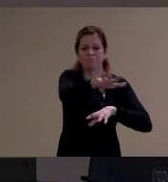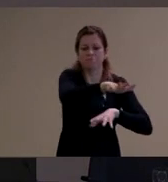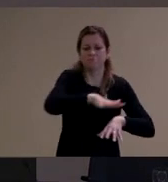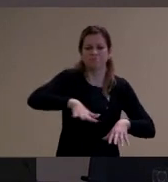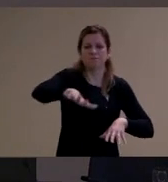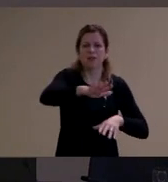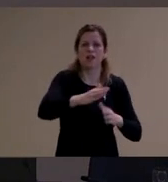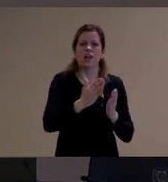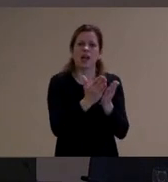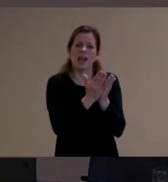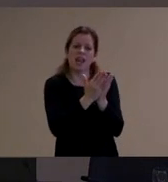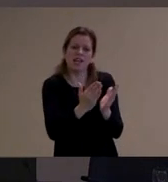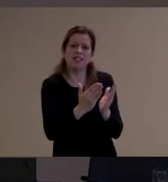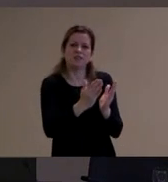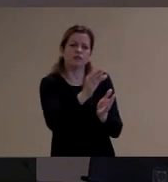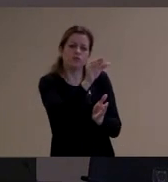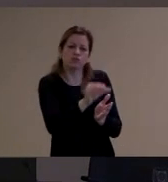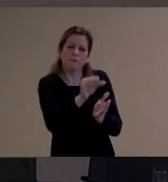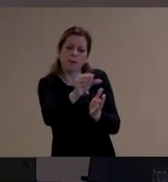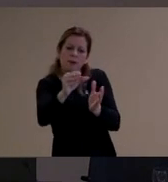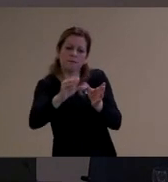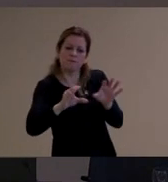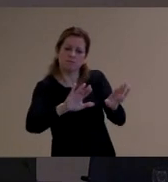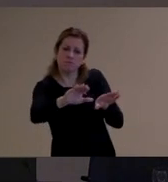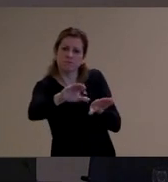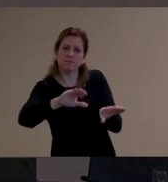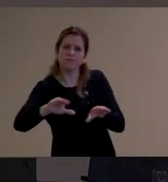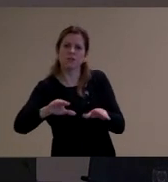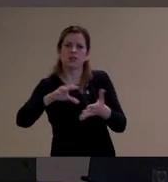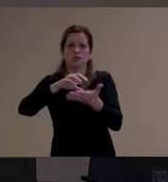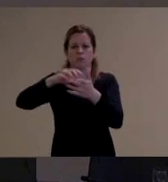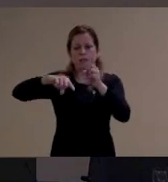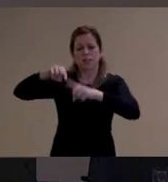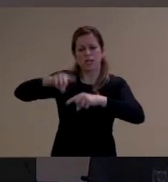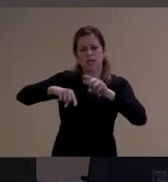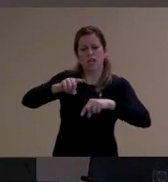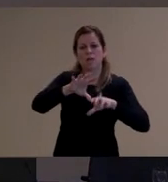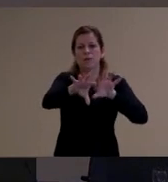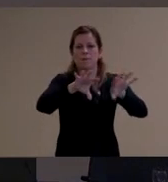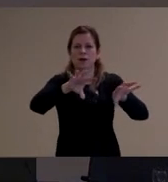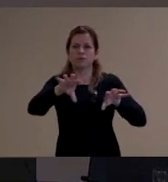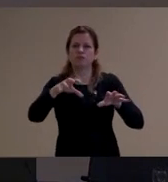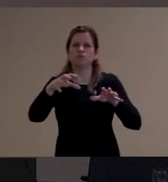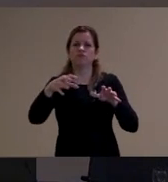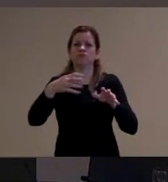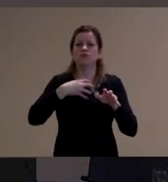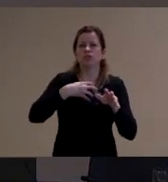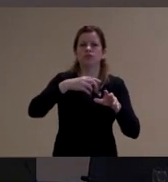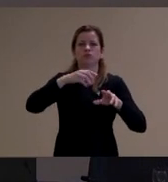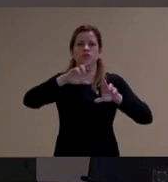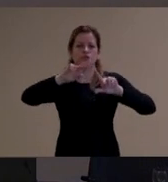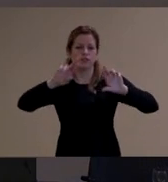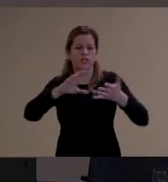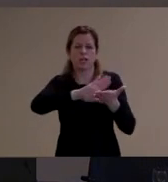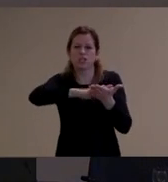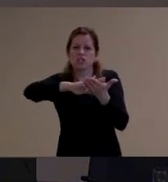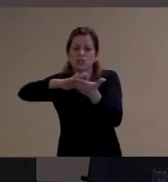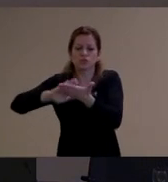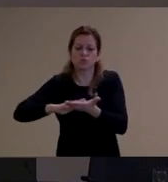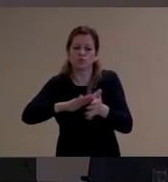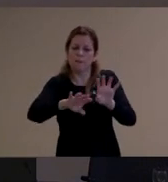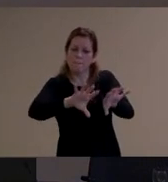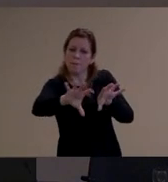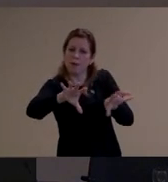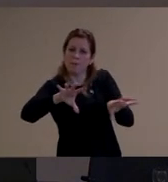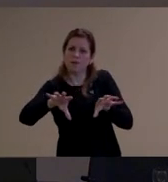livros com diferentes materiais formas tamanhos e texturas Pois é desta